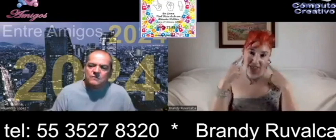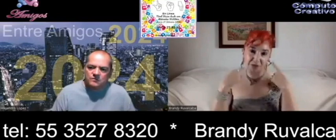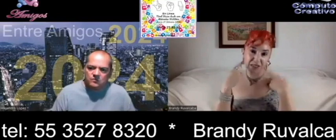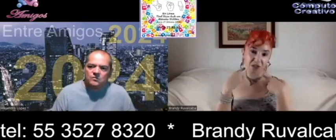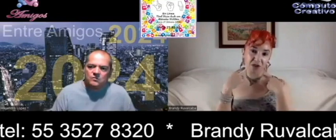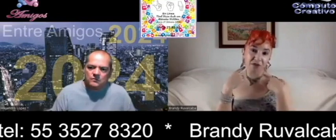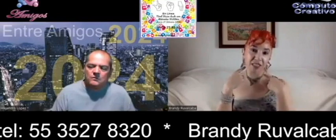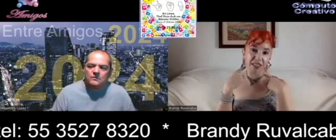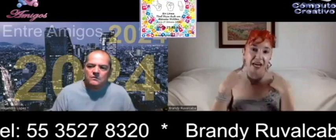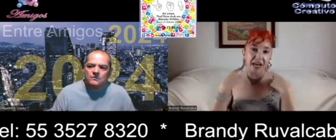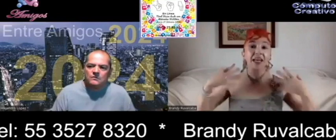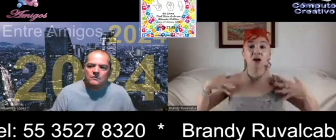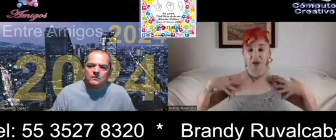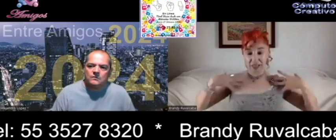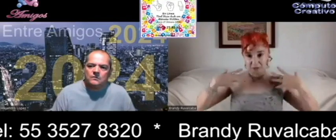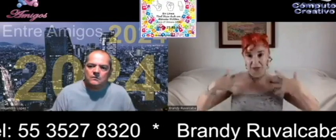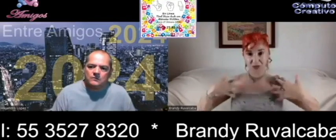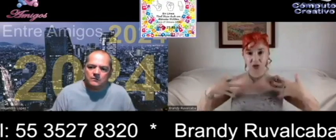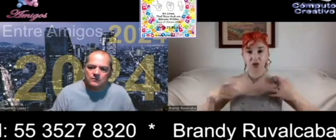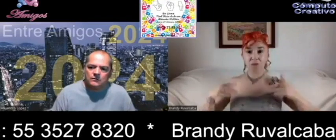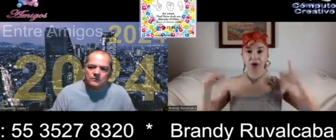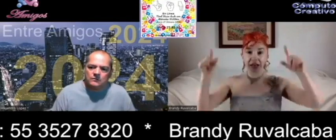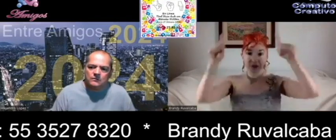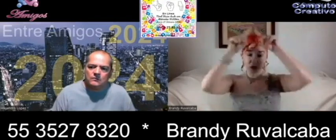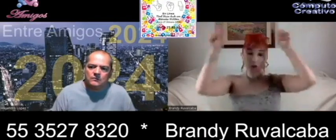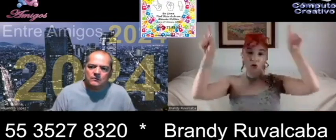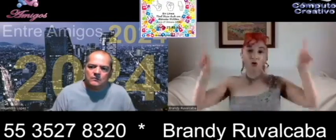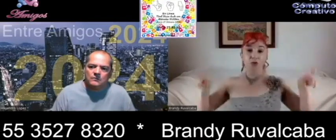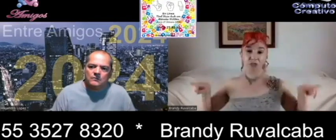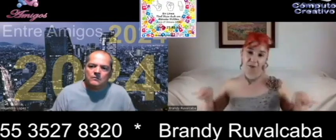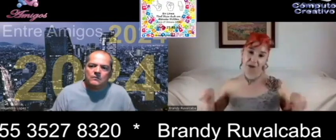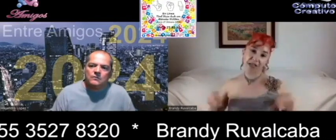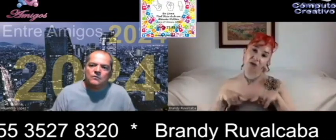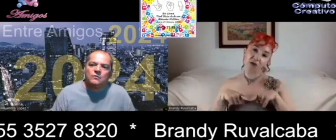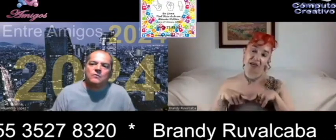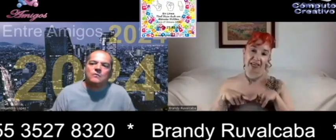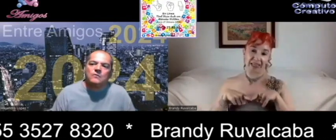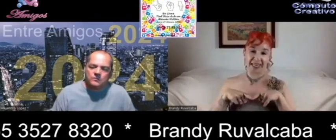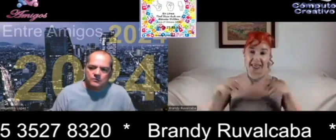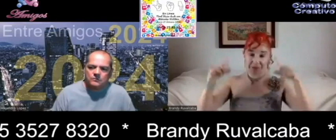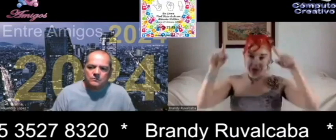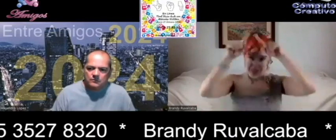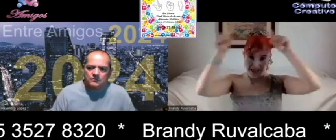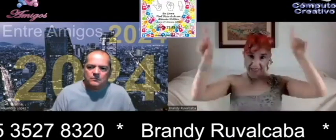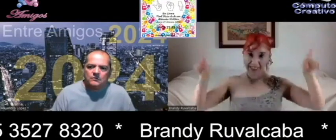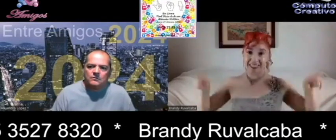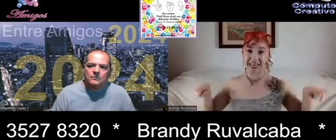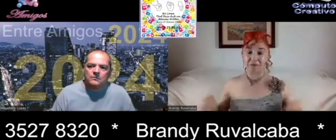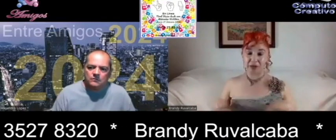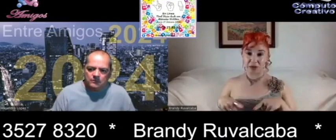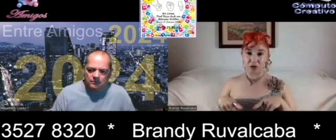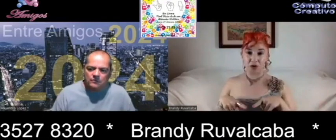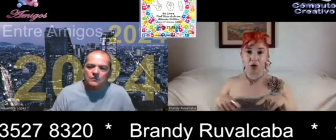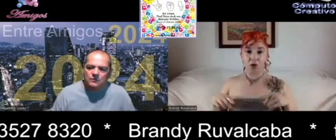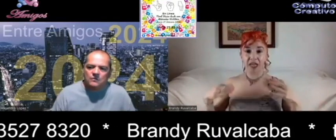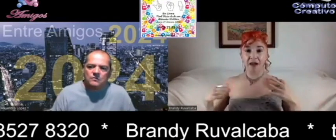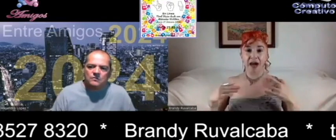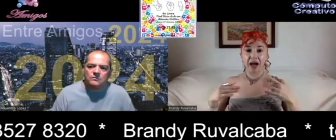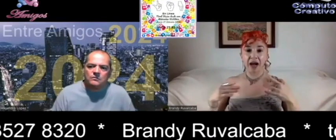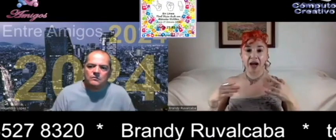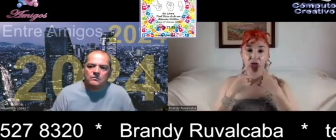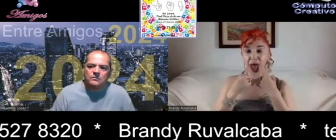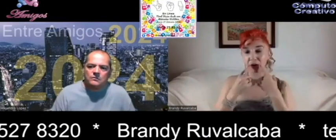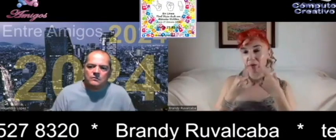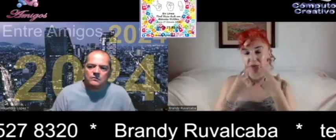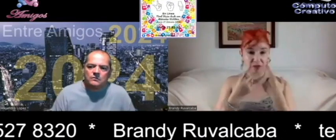la expresión facial, con la expresión corporal, sobre todo con tu espacio de señalamiento. O sea,